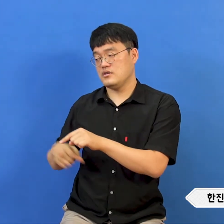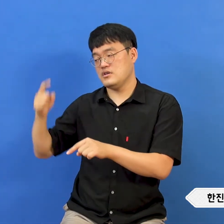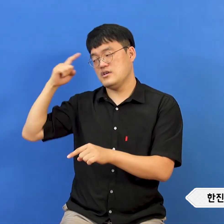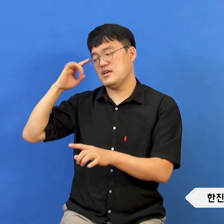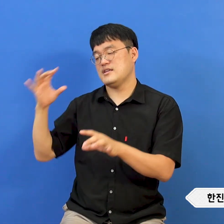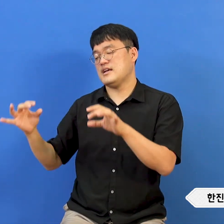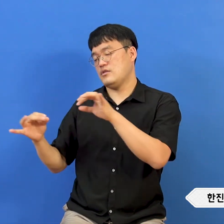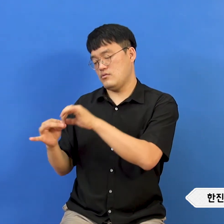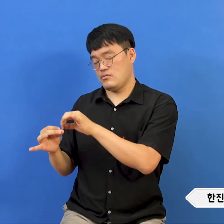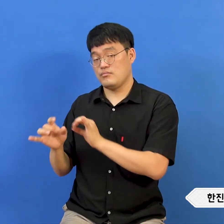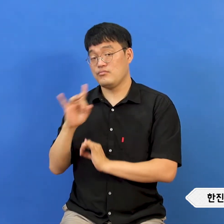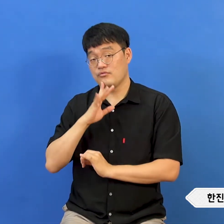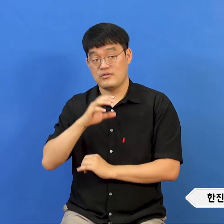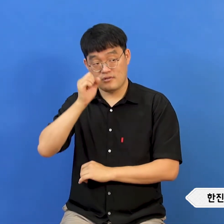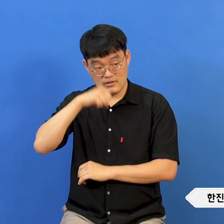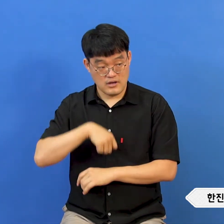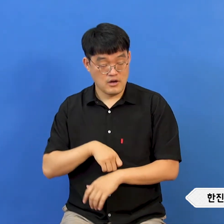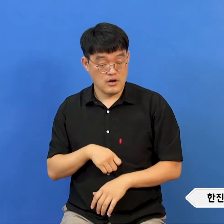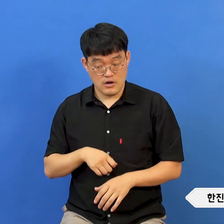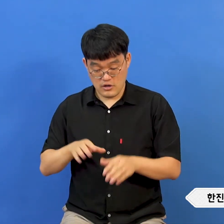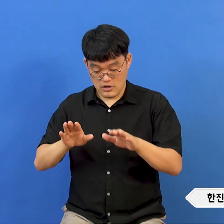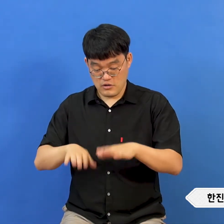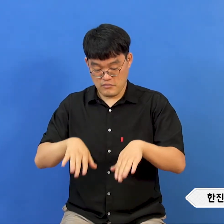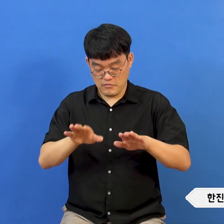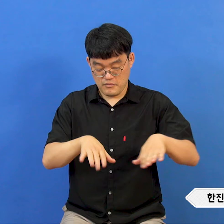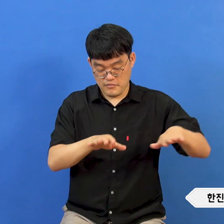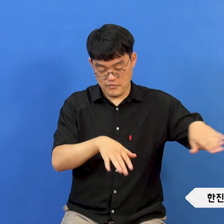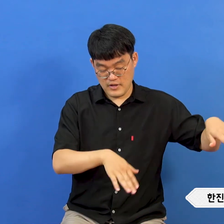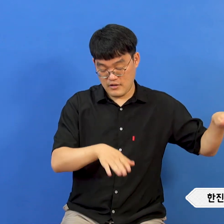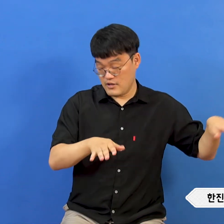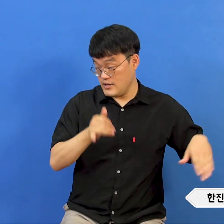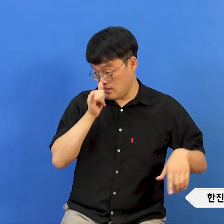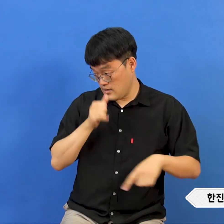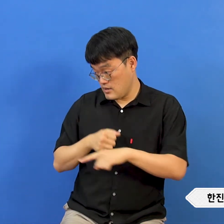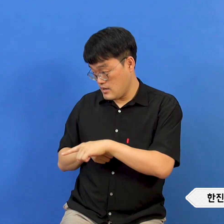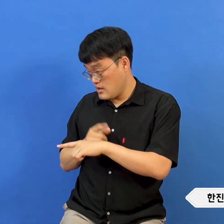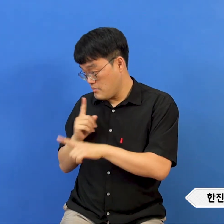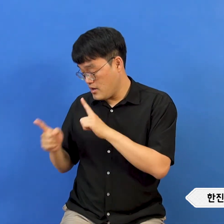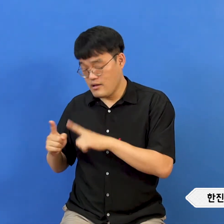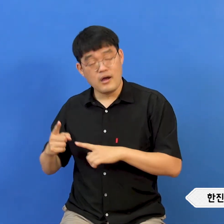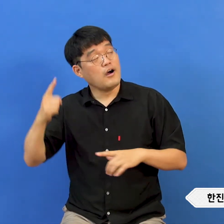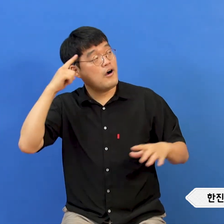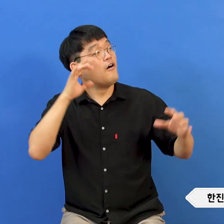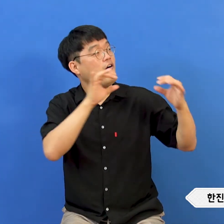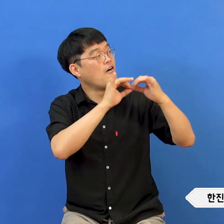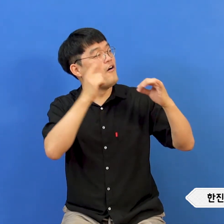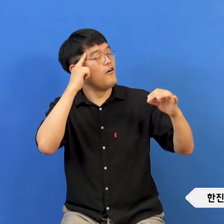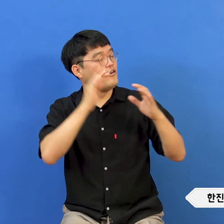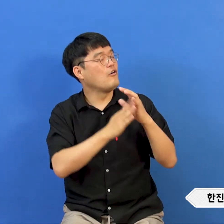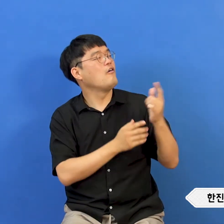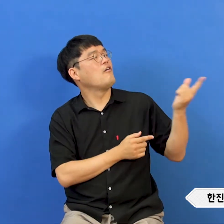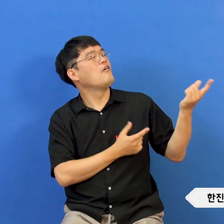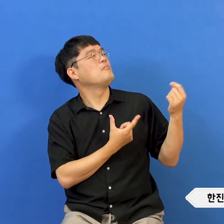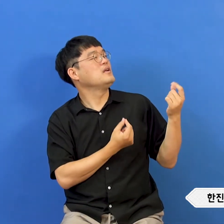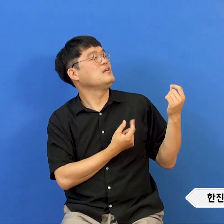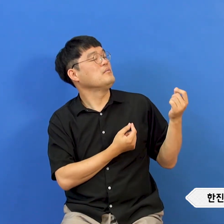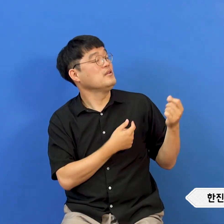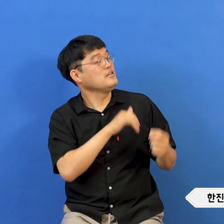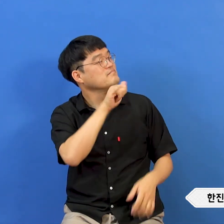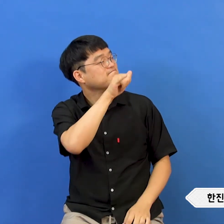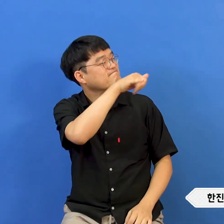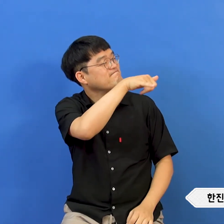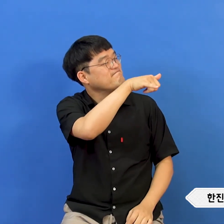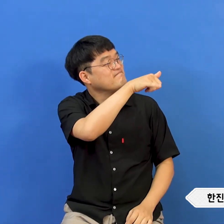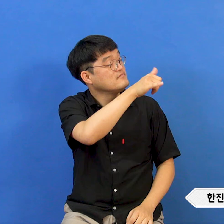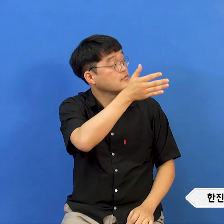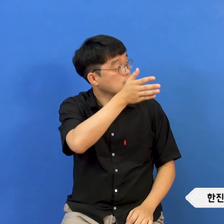것입니다. 이 양탄자가 하늘을 날 수 있다는 당신 말에 내가 찬동한다, 그럴 것 같네, 예스 예스